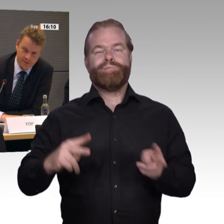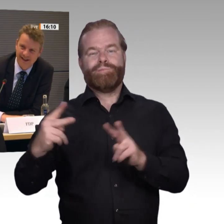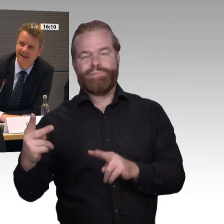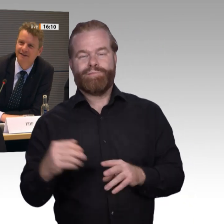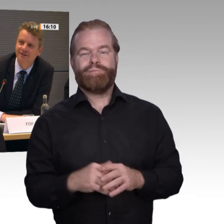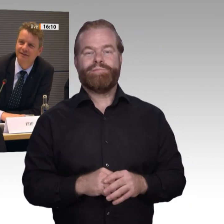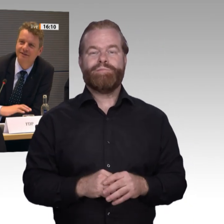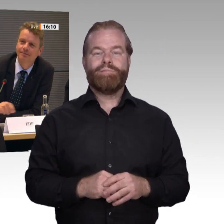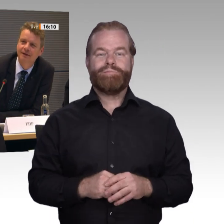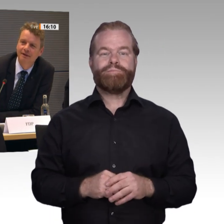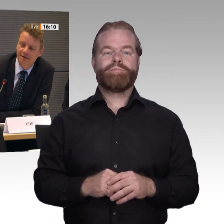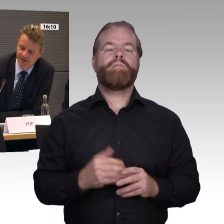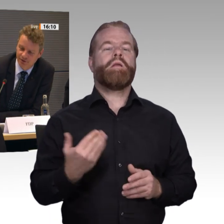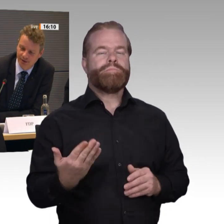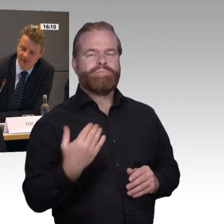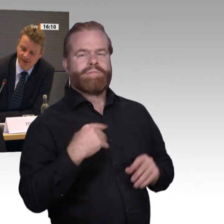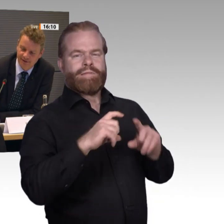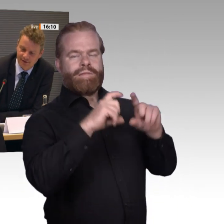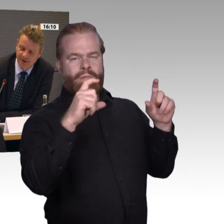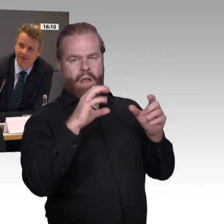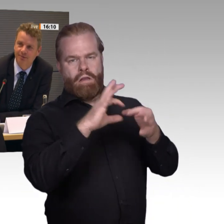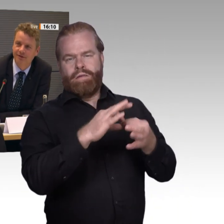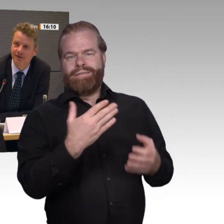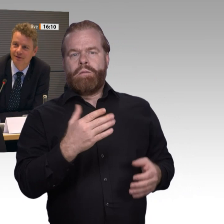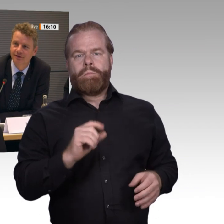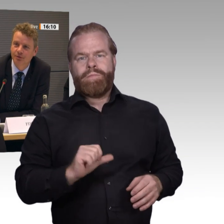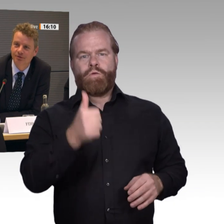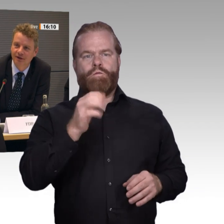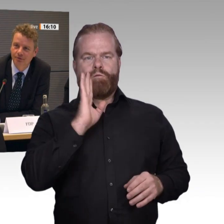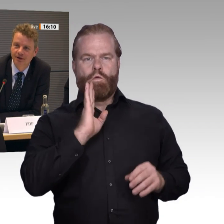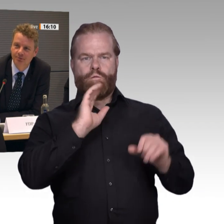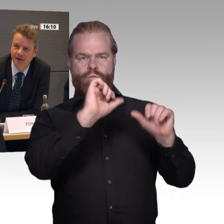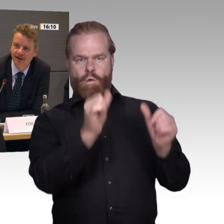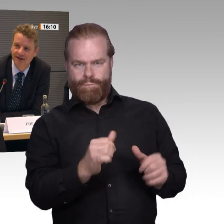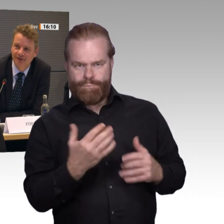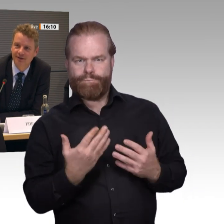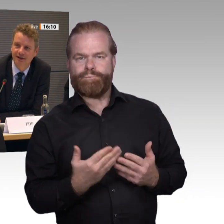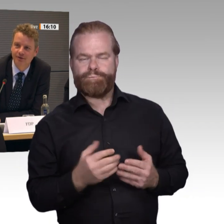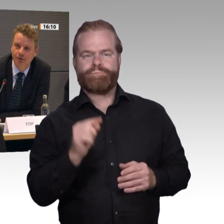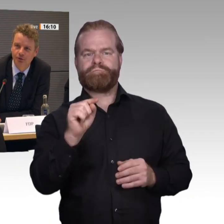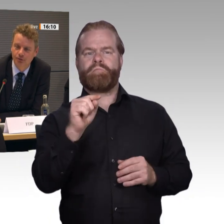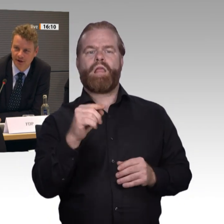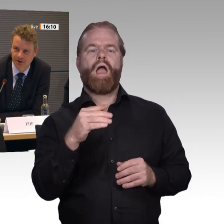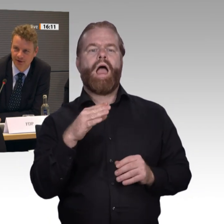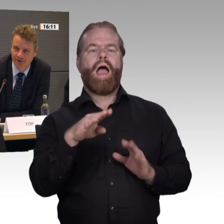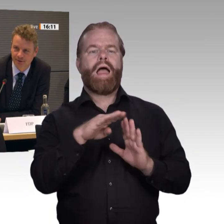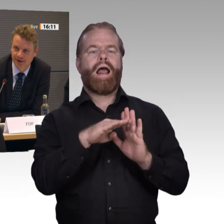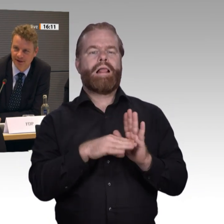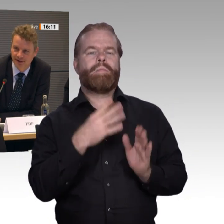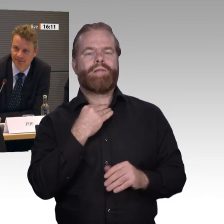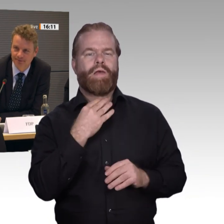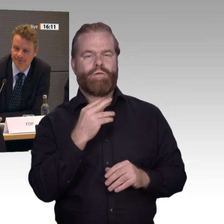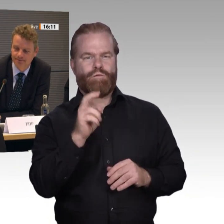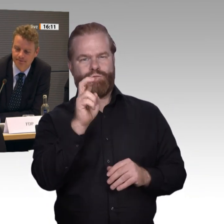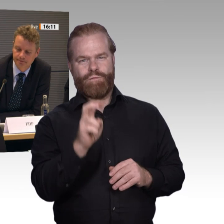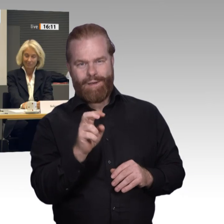Regelbedarfsstufe 2 angesetzt. Jetzt haben wir zum 01.01.2020 insgesamt eine Veränderung in diesem Bereich. Halten Sie das dort noch für angemessen oder eher